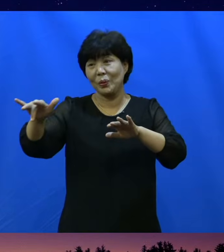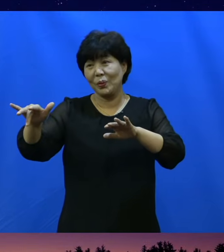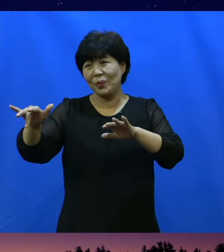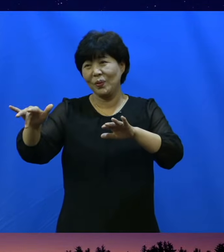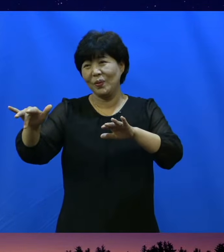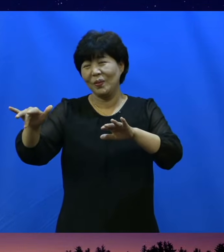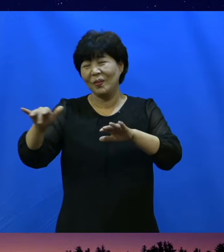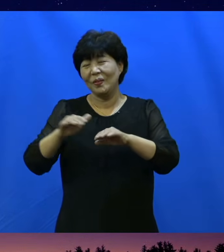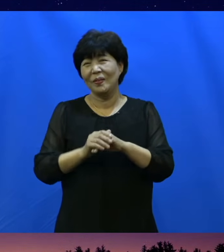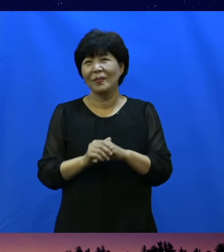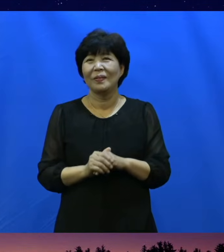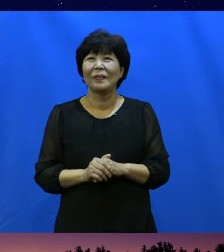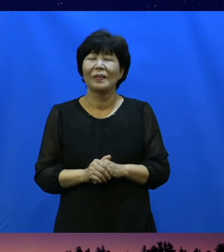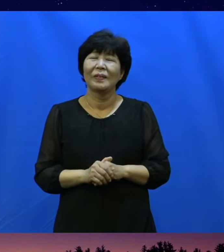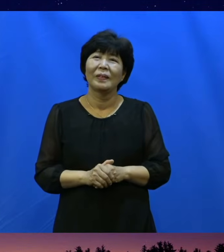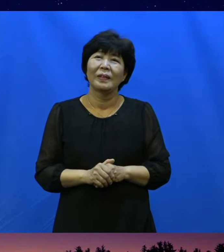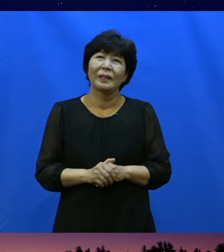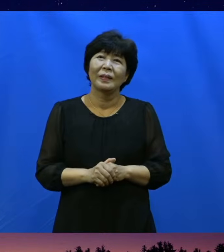막 중첩이 되는 거예요.